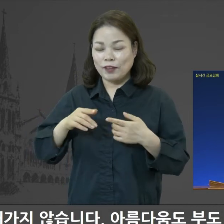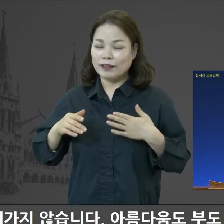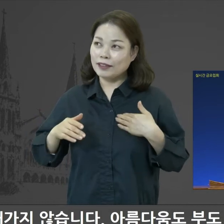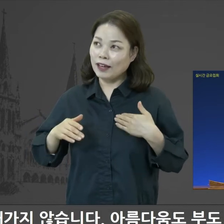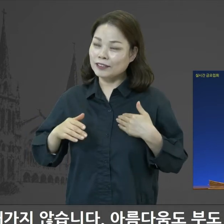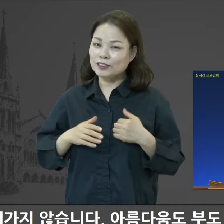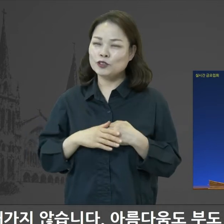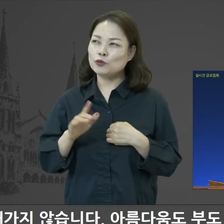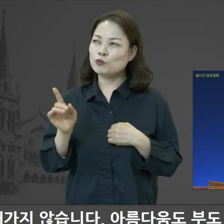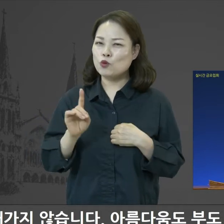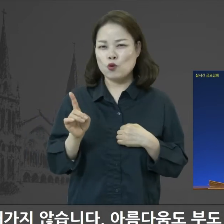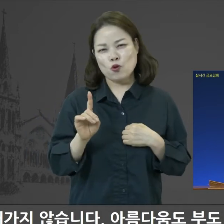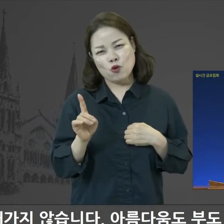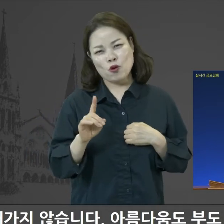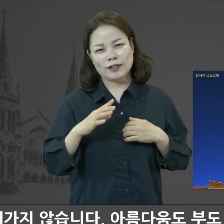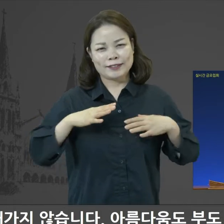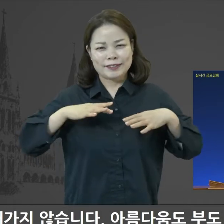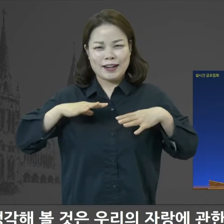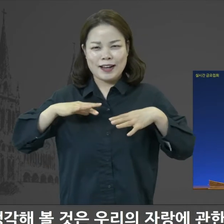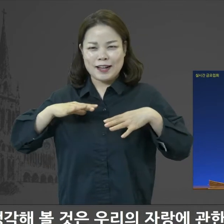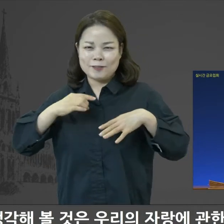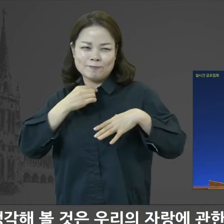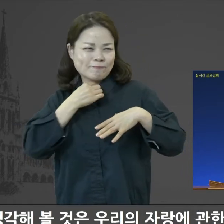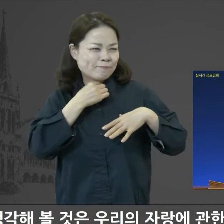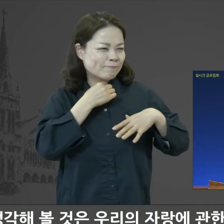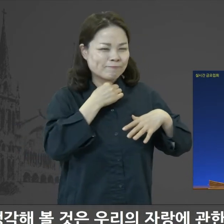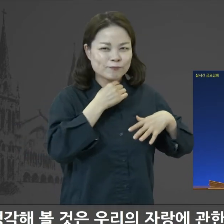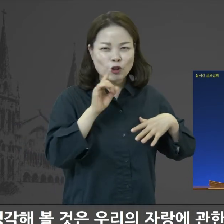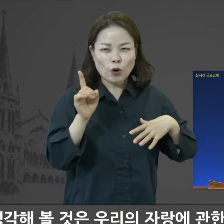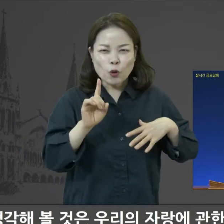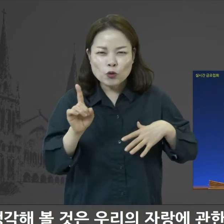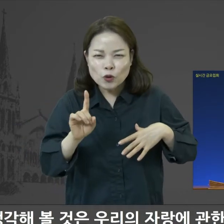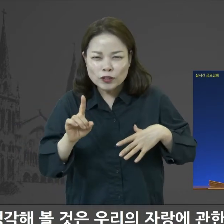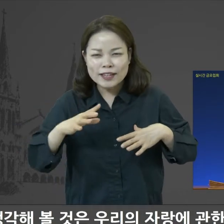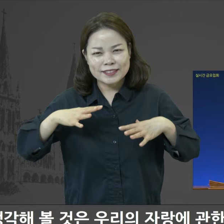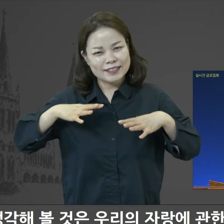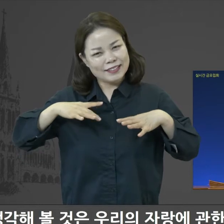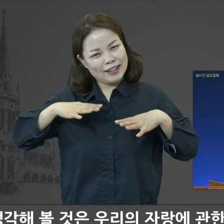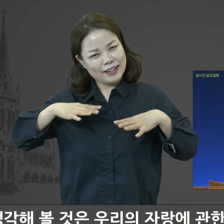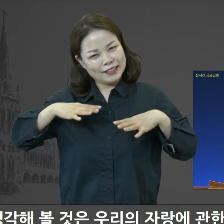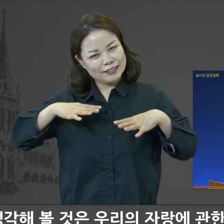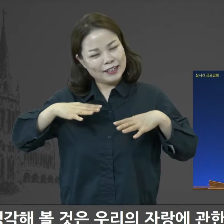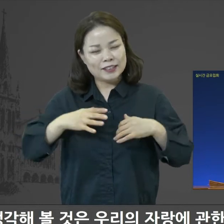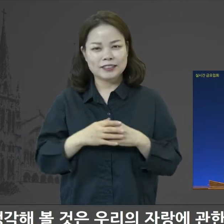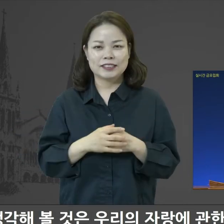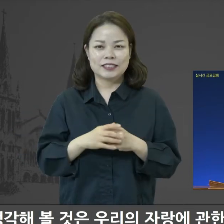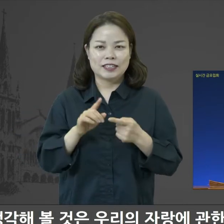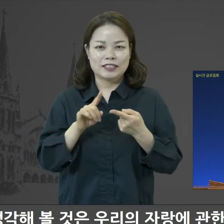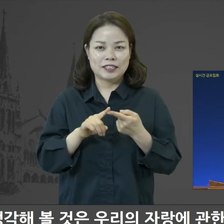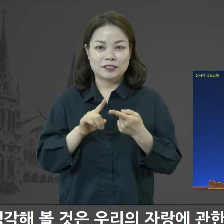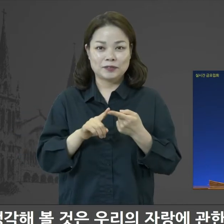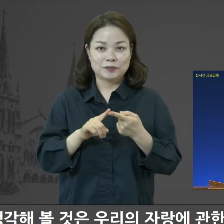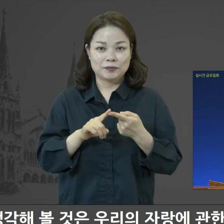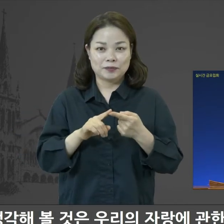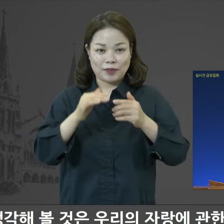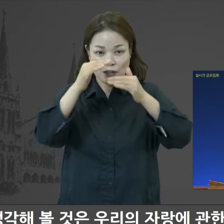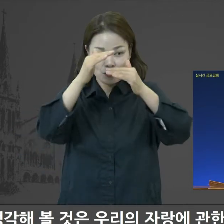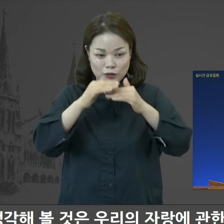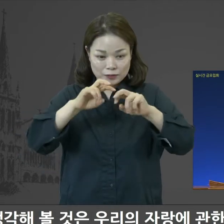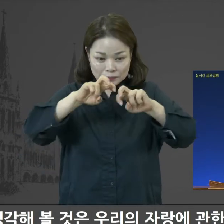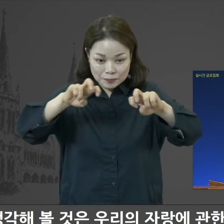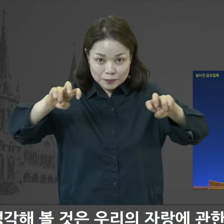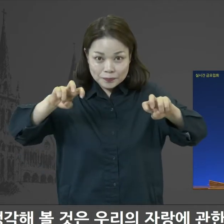나는 무엇을 자랑해야 되는가, 또 어떻게 자랑해야 되는가, 이 부분을 살펴볼 수 있기를